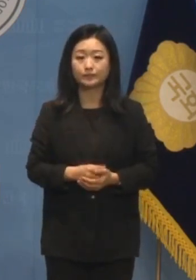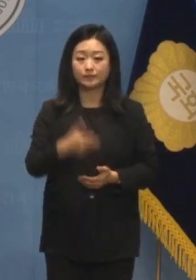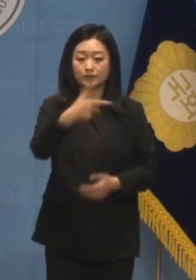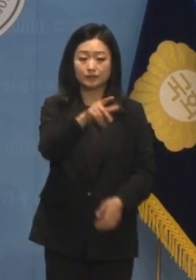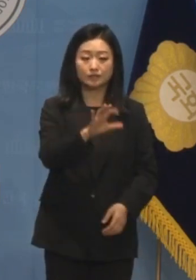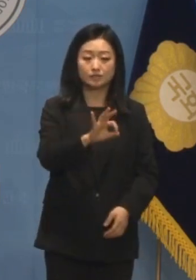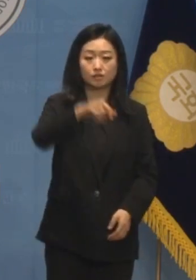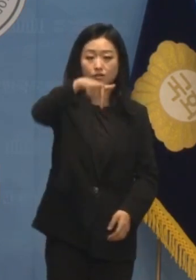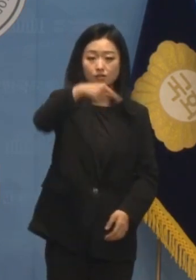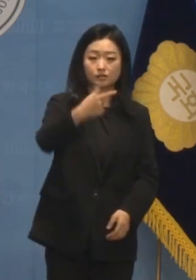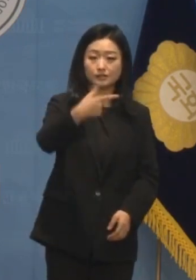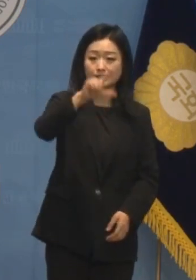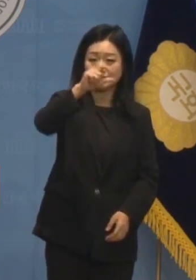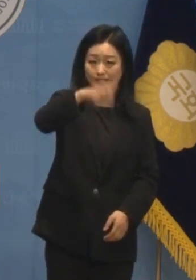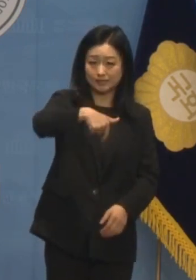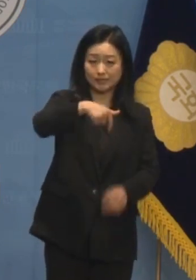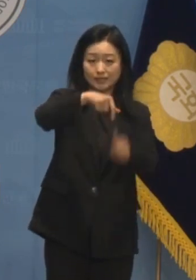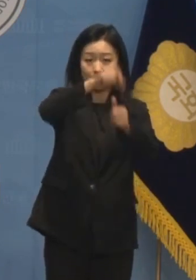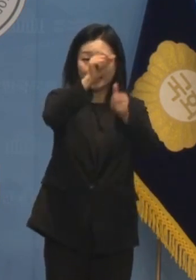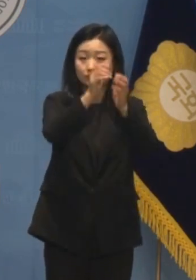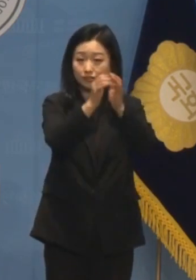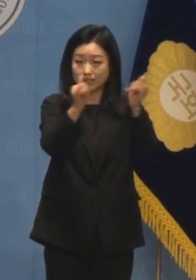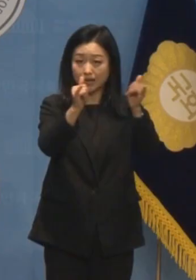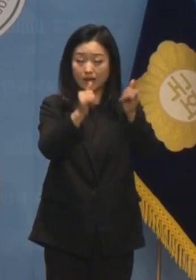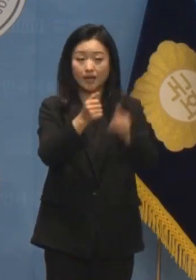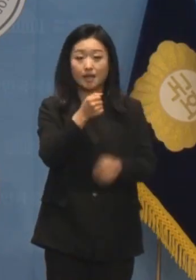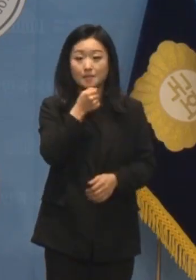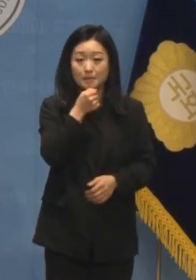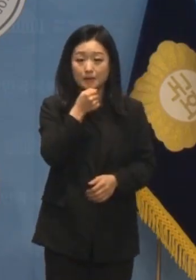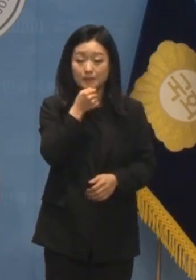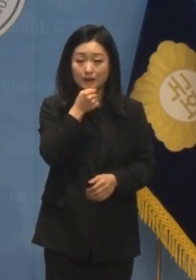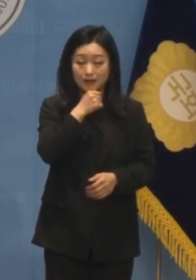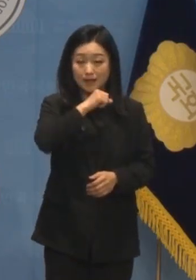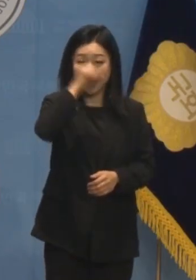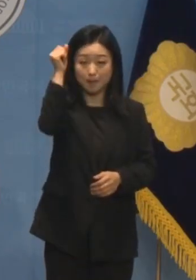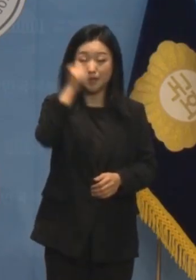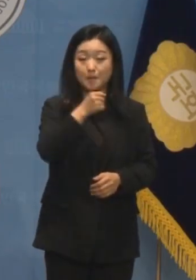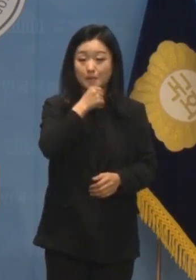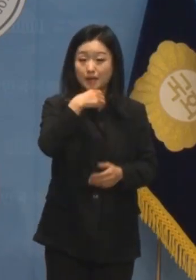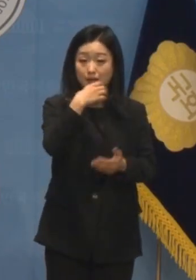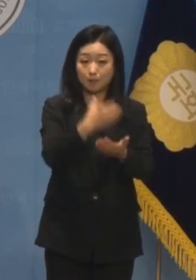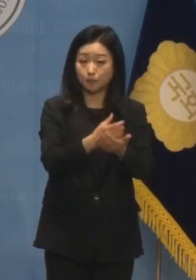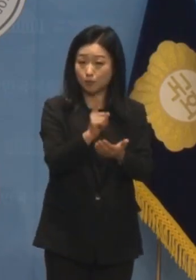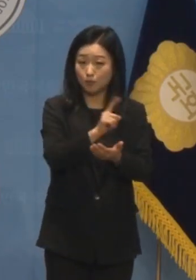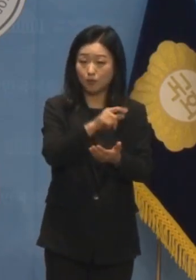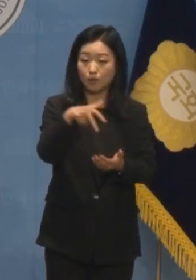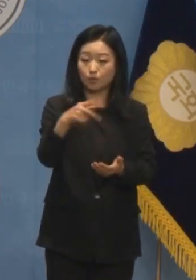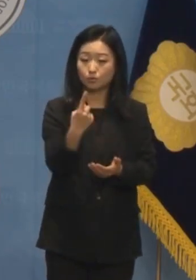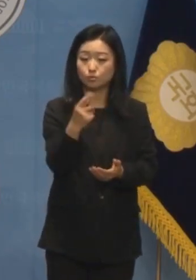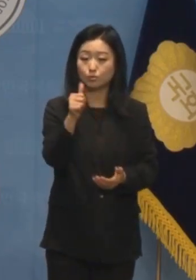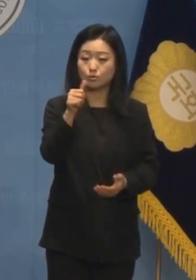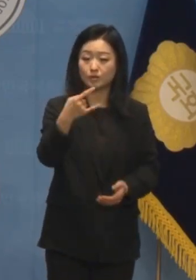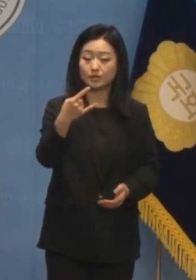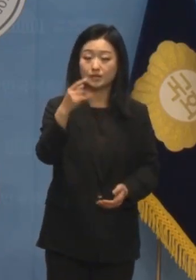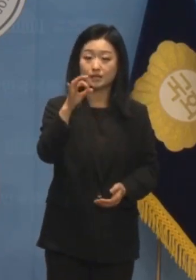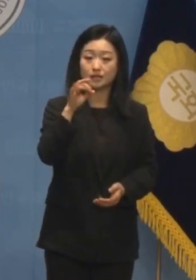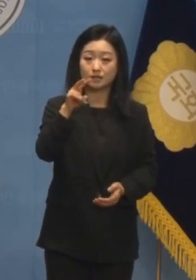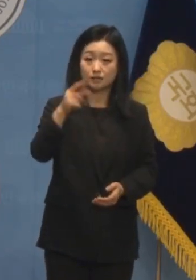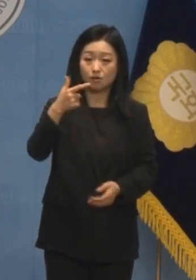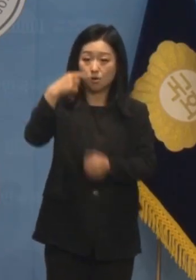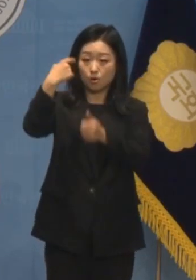정근식 당선자는 당선 소감 일성으로 조희연 전임 교육감